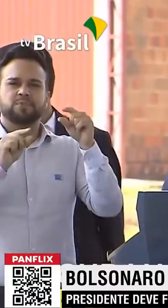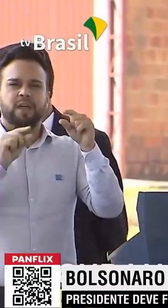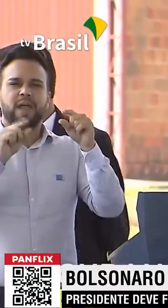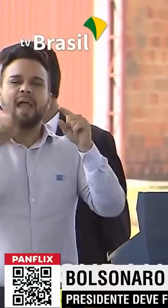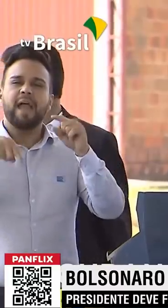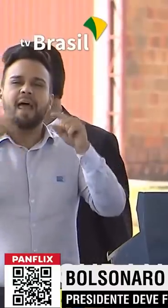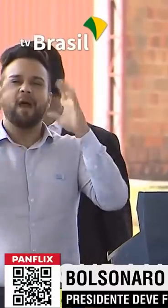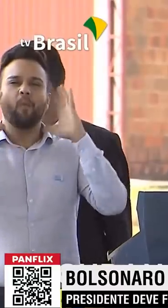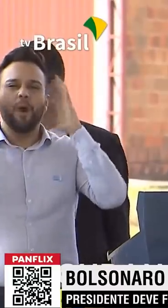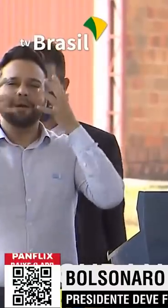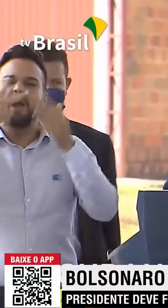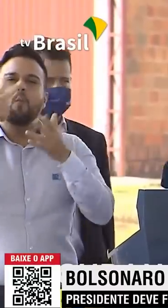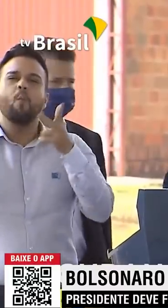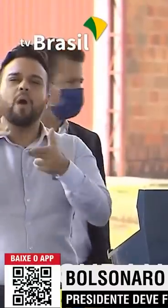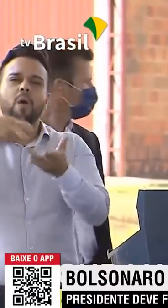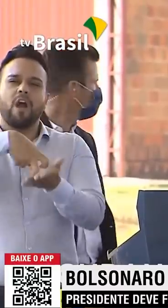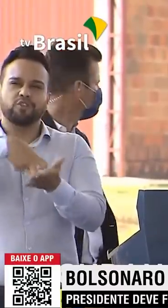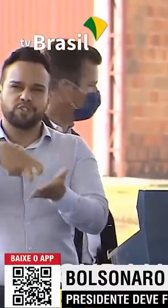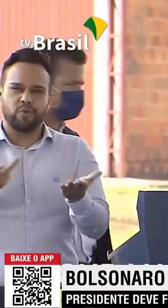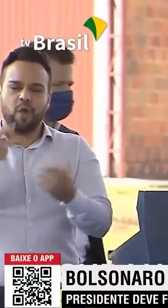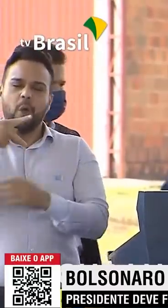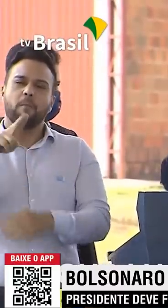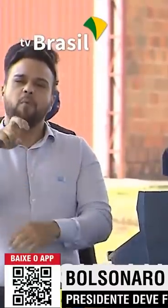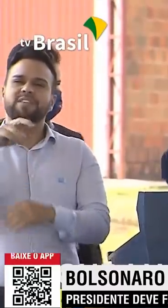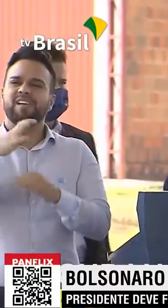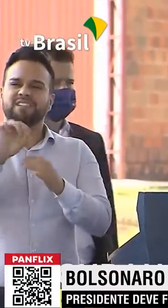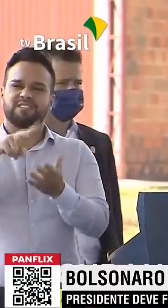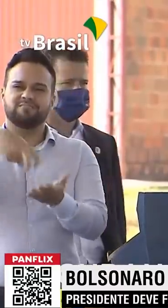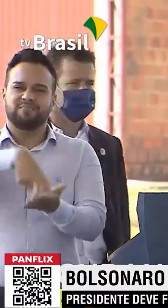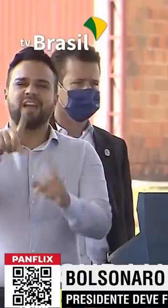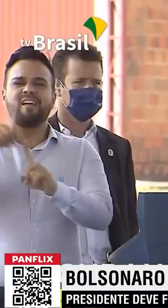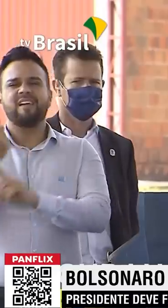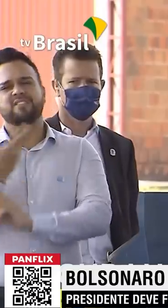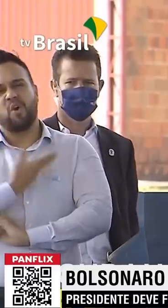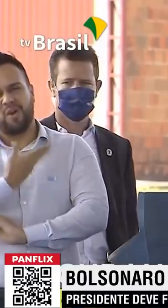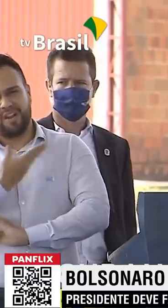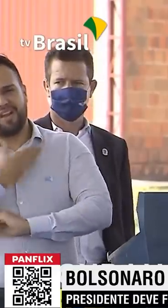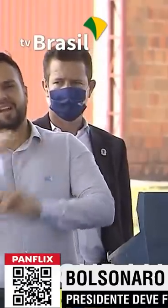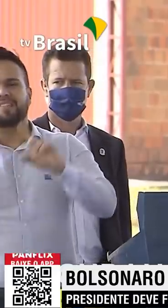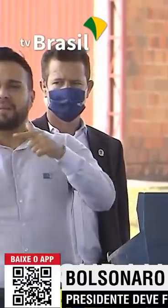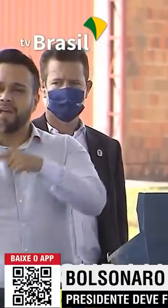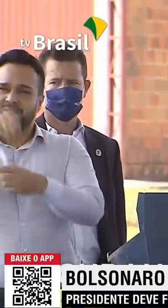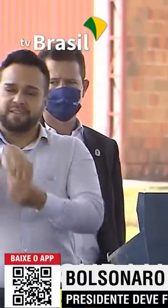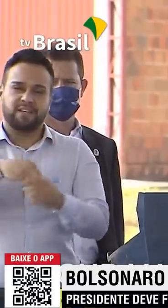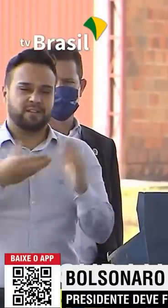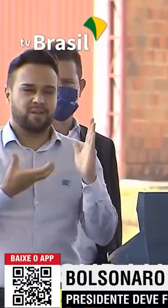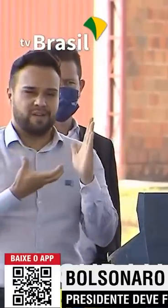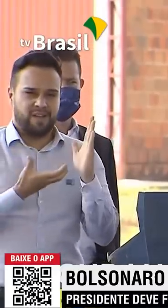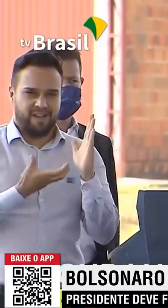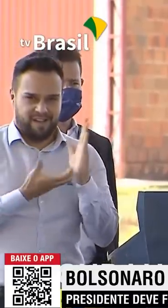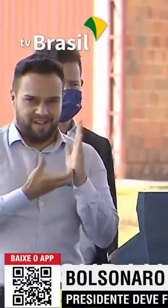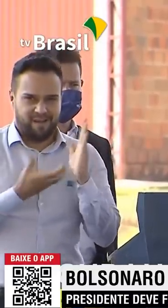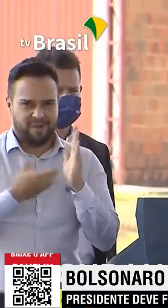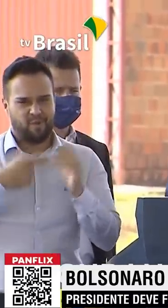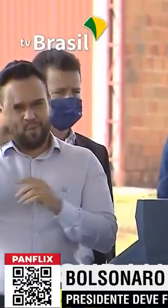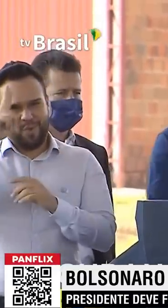turno dependendo do adversário que seus favoritos venham a enfrentar bolsonaro avalia a gravar vídeos com declaração de apoio explícito